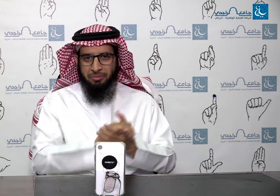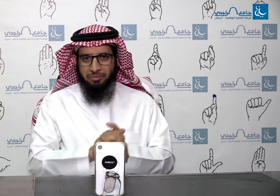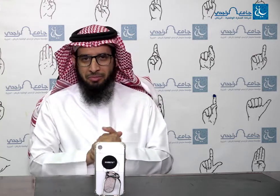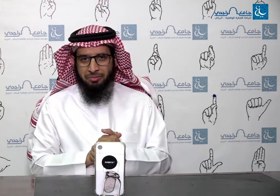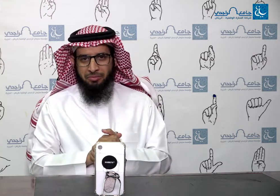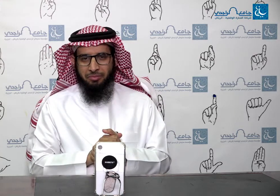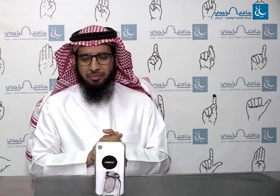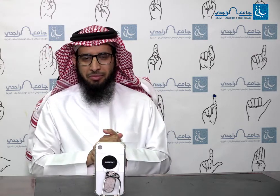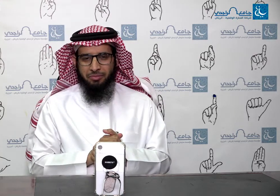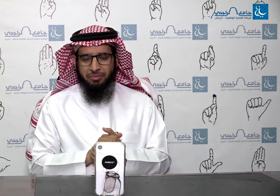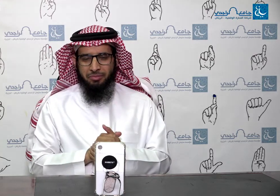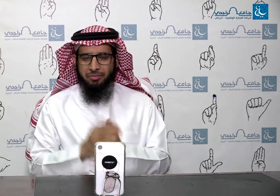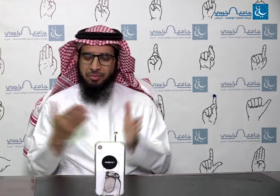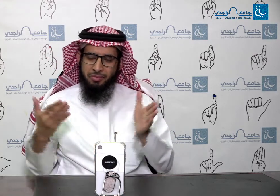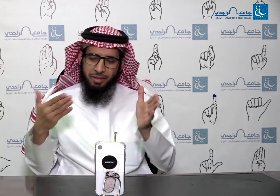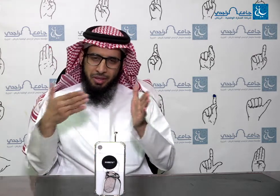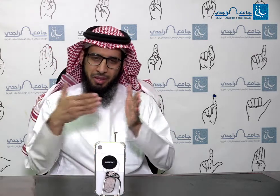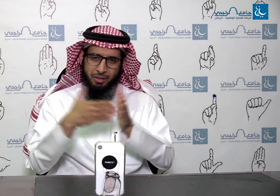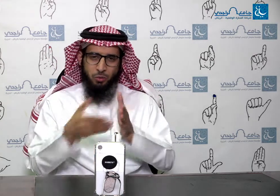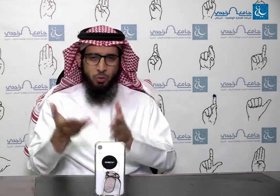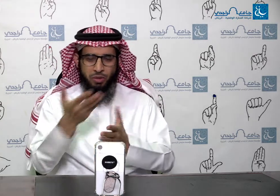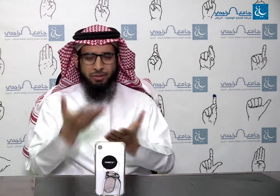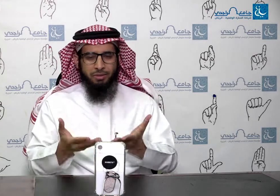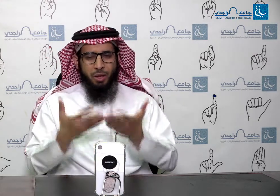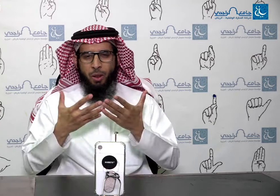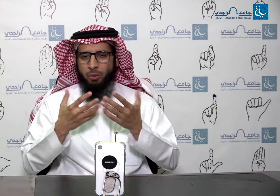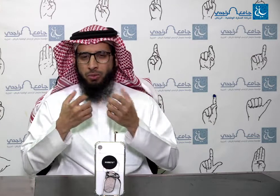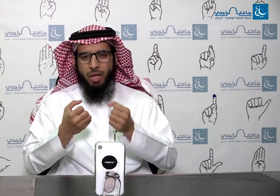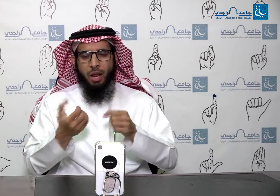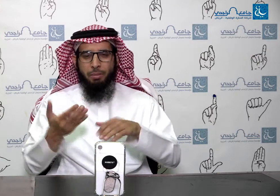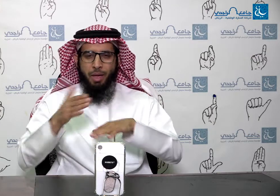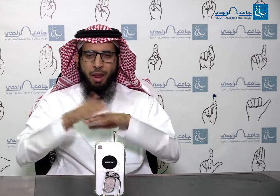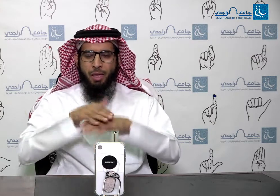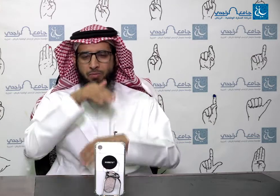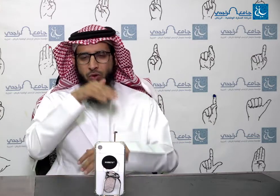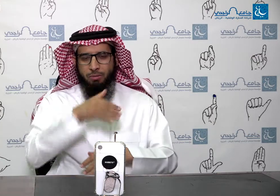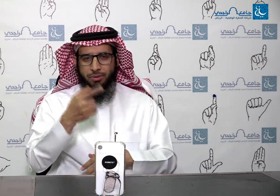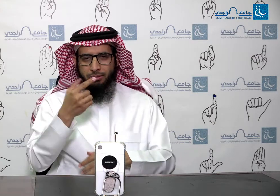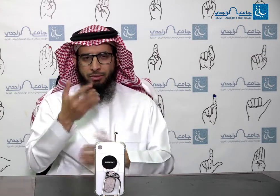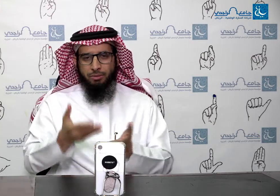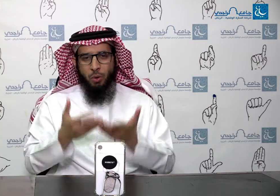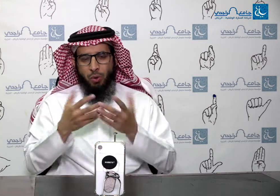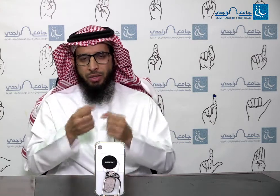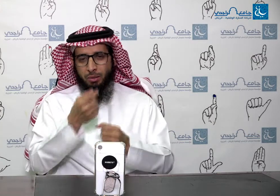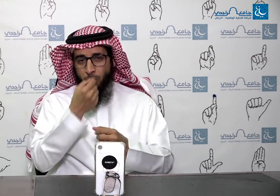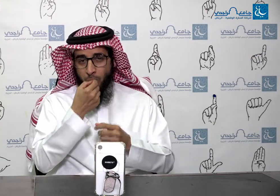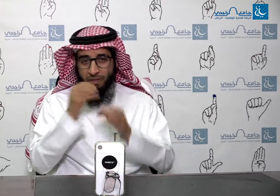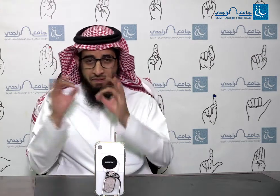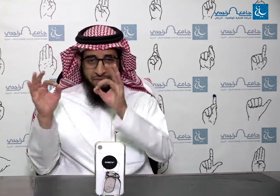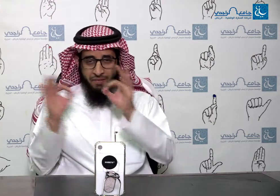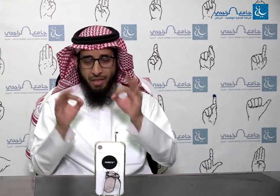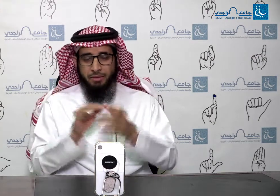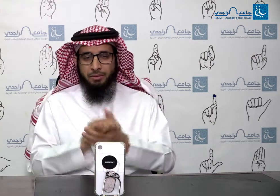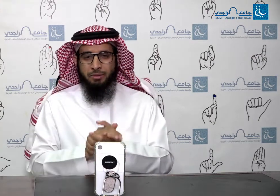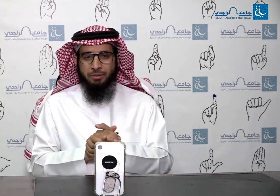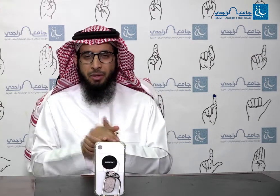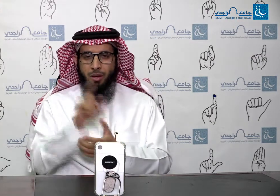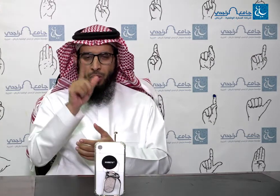هذا، وصلوا على محمد بن عبد الله. قد أمركم الله بذلك في قوله: إن الله وملائكته يصلون على